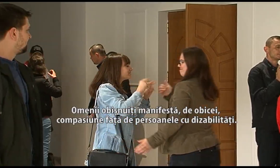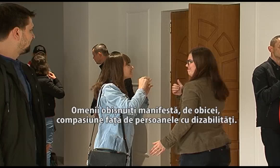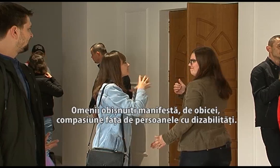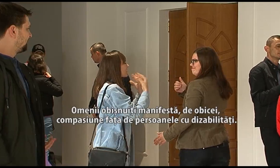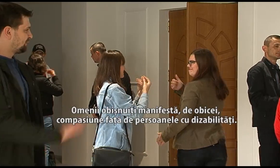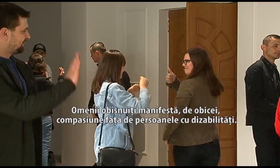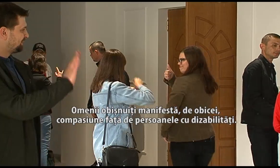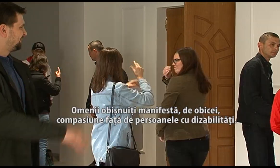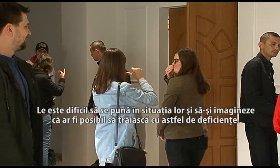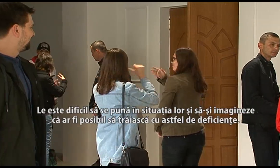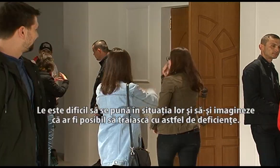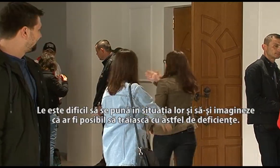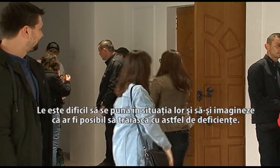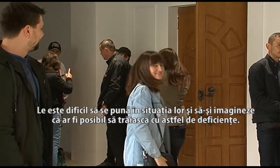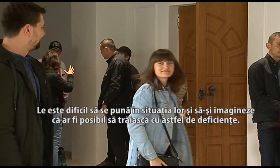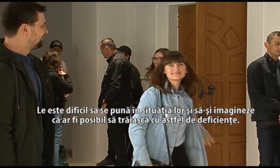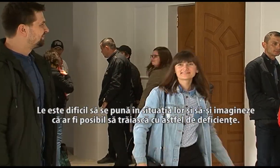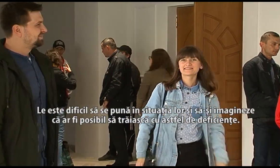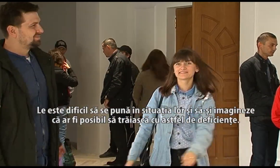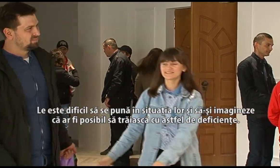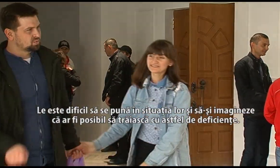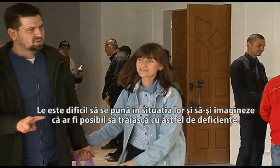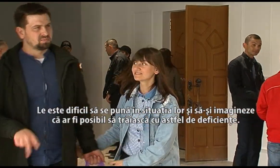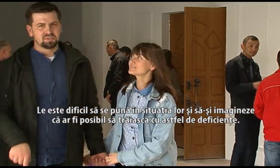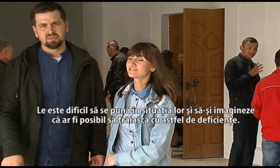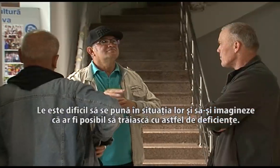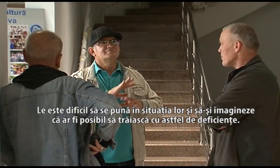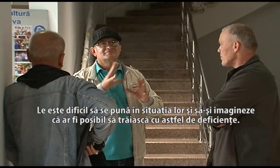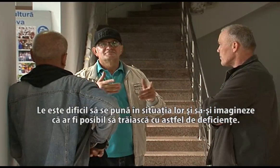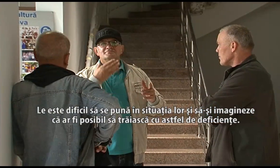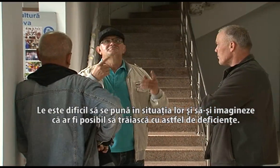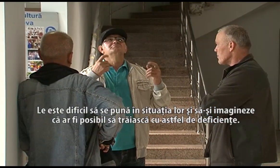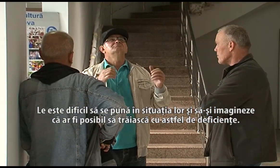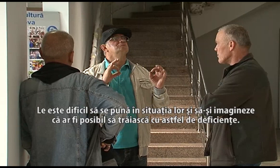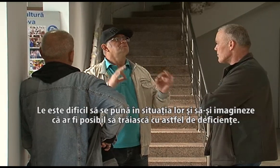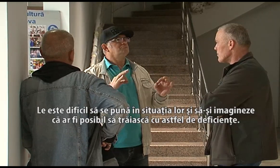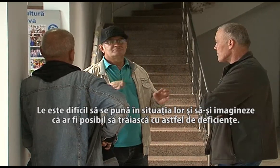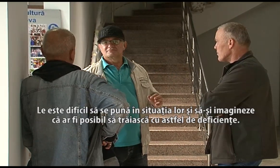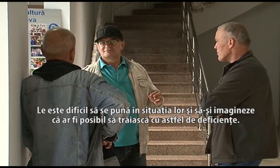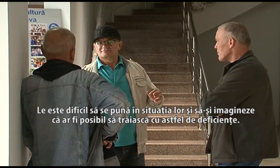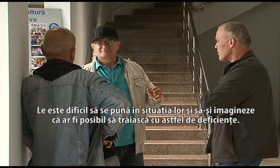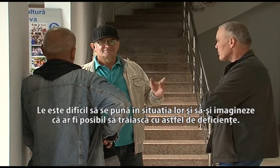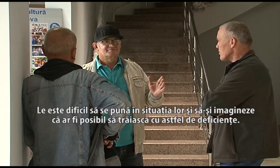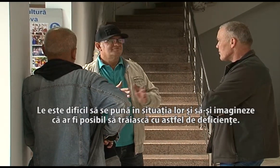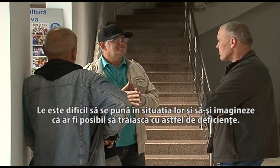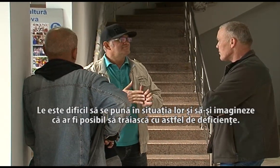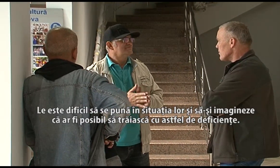cu dizabilități. Le este dificil să se pună în situația lor și să-și imagineze că ar fi posibil să trăiască cu astfel